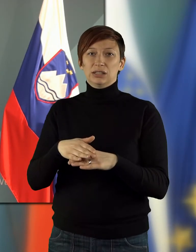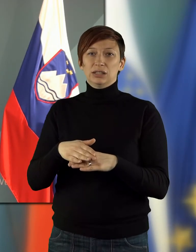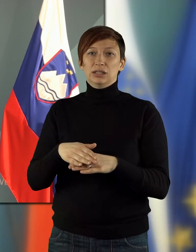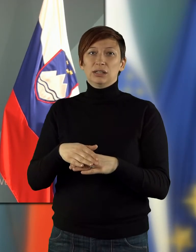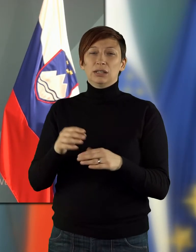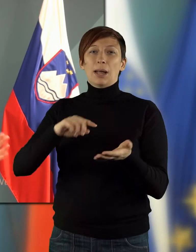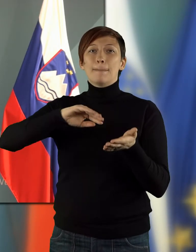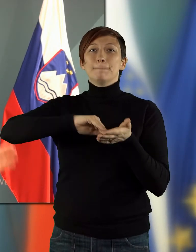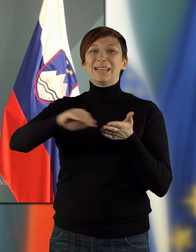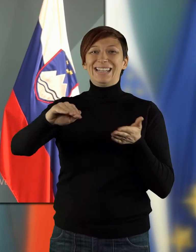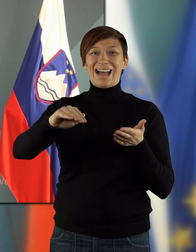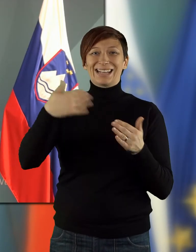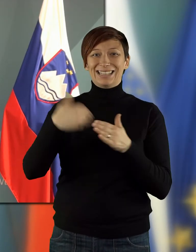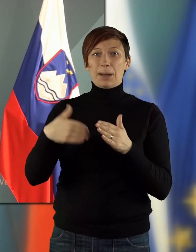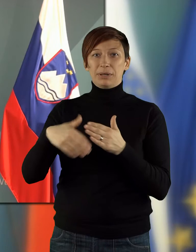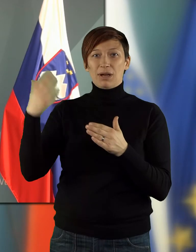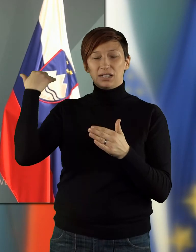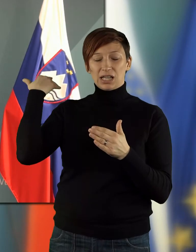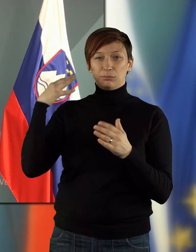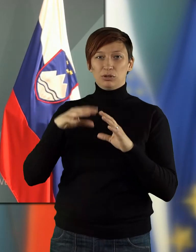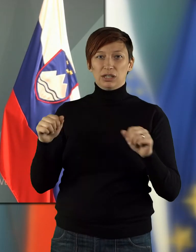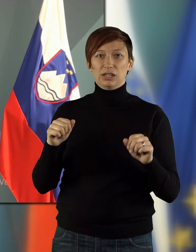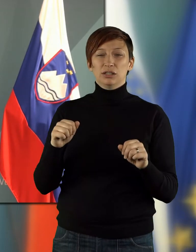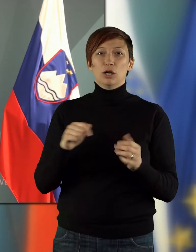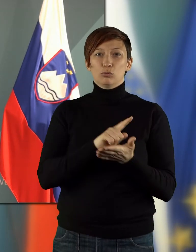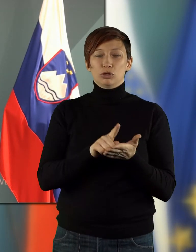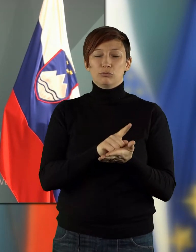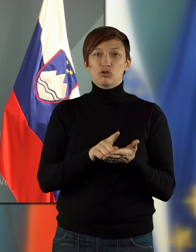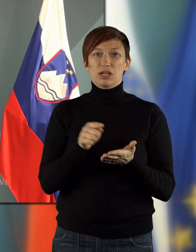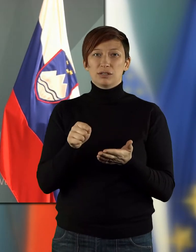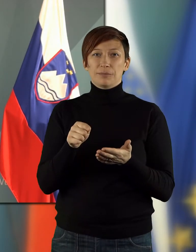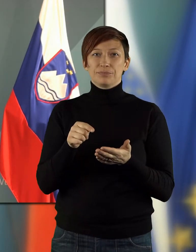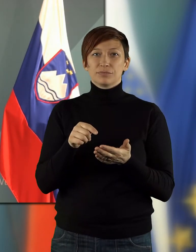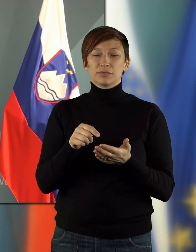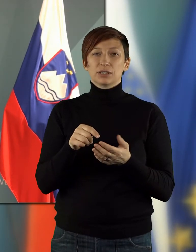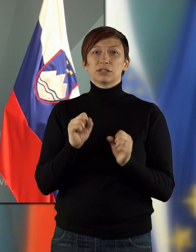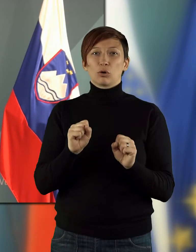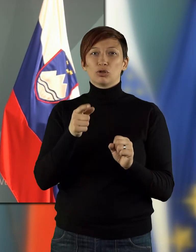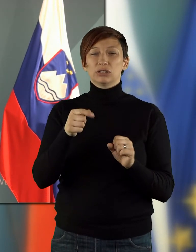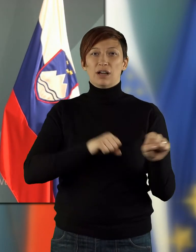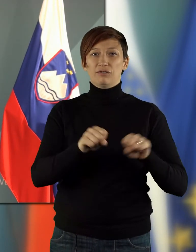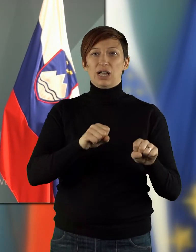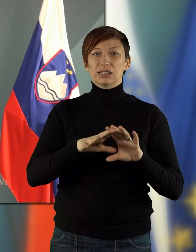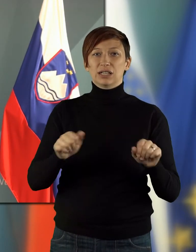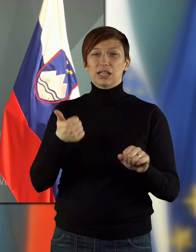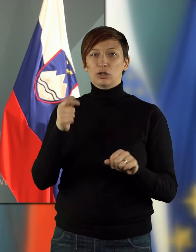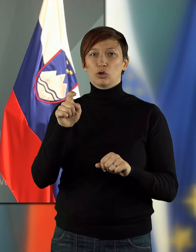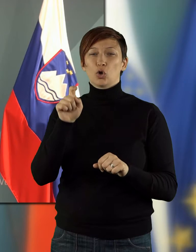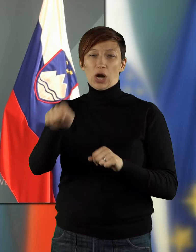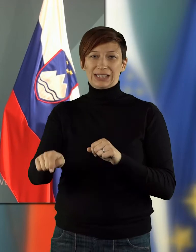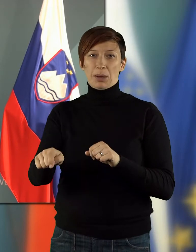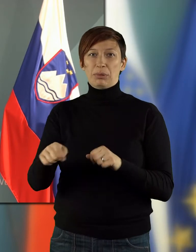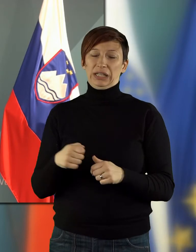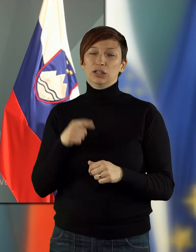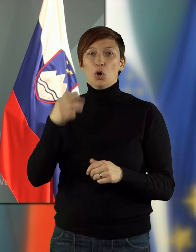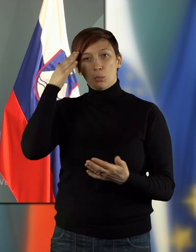nadoknadili pravzaprav milijardnega primankljaja, ki je bil narejen v vsem tem času, ampak zagotovo je ta vlada naredila